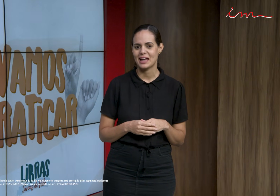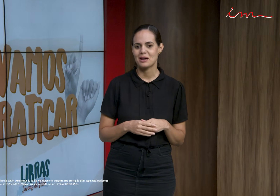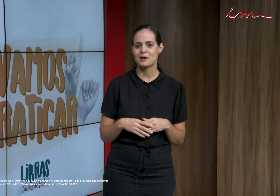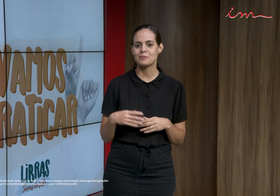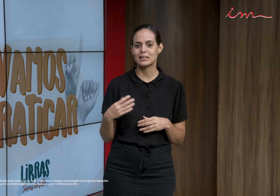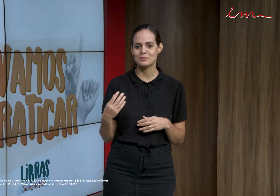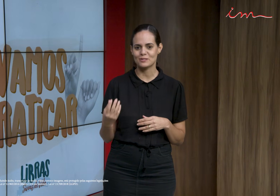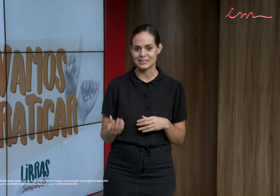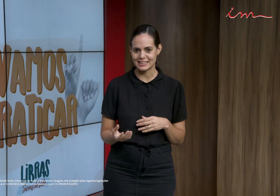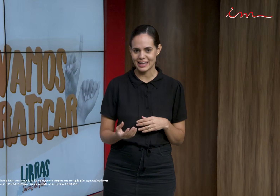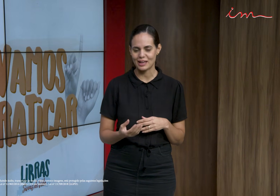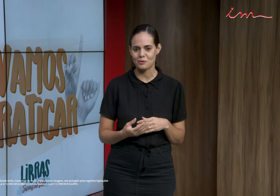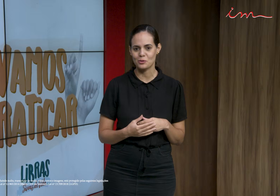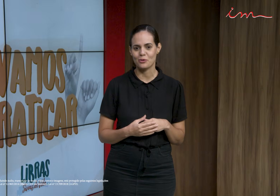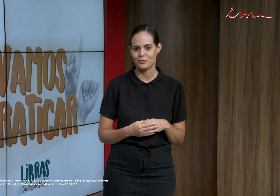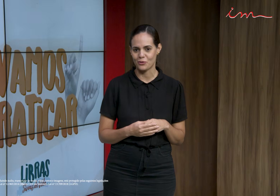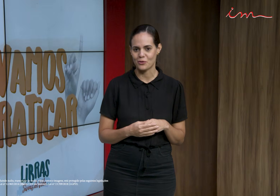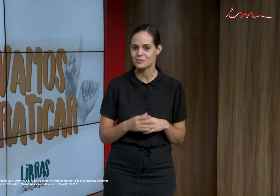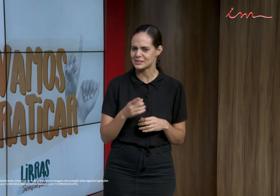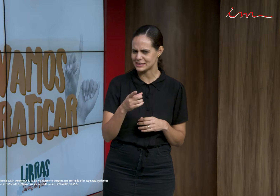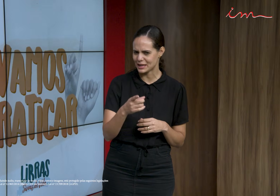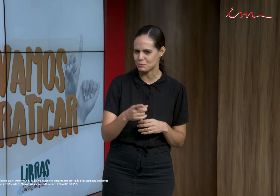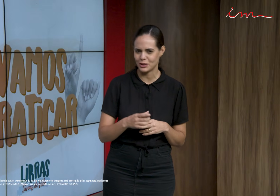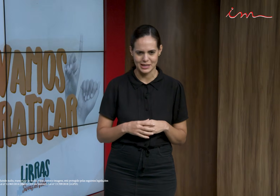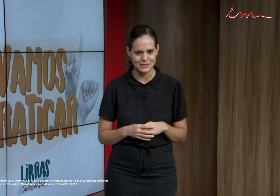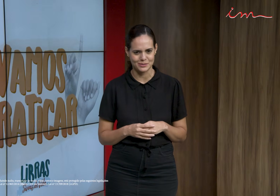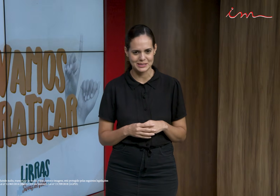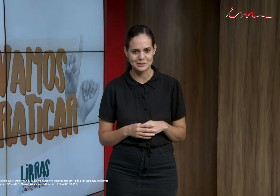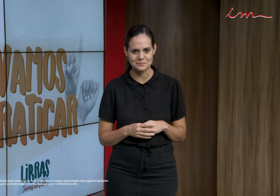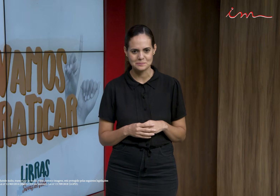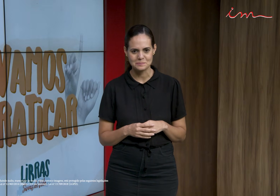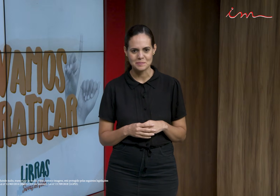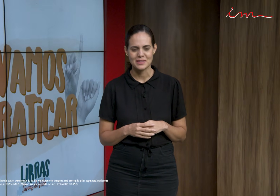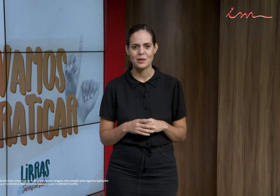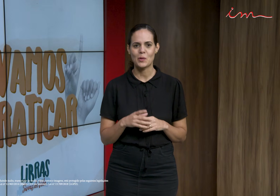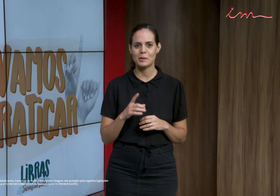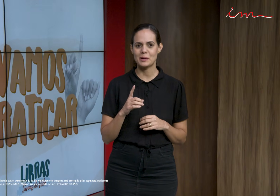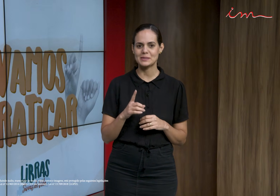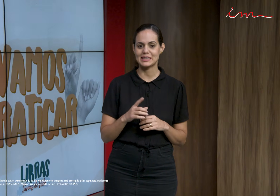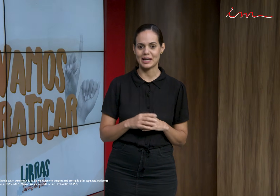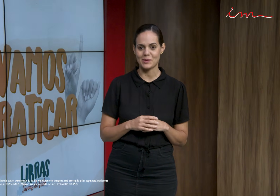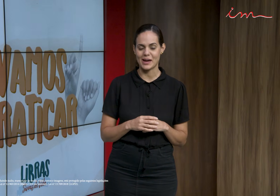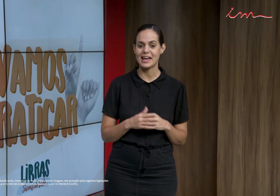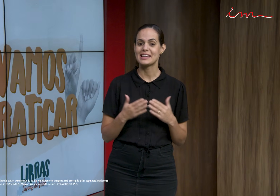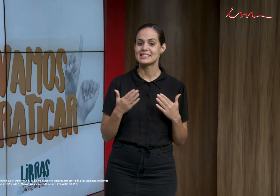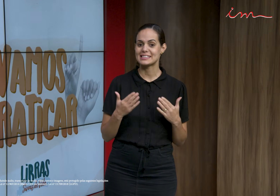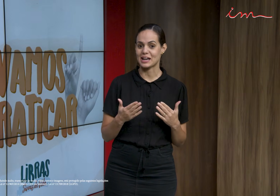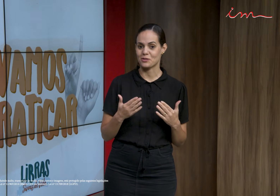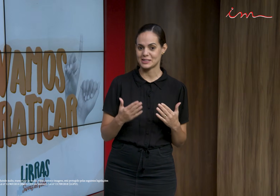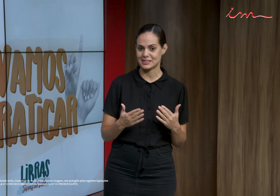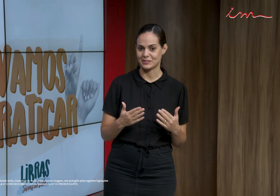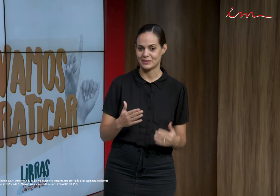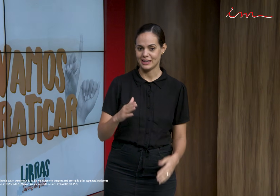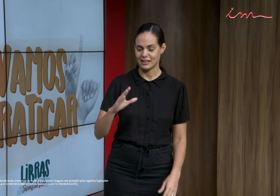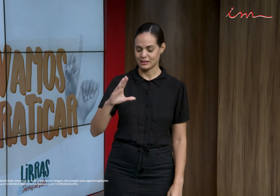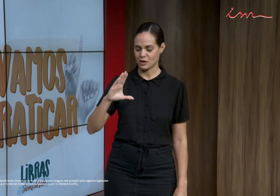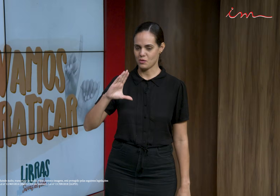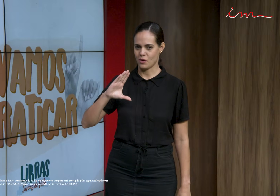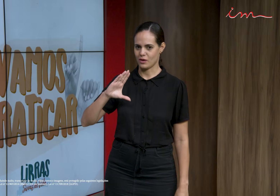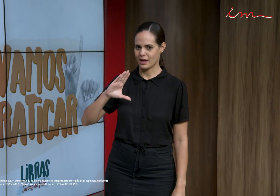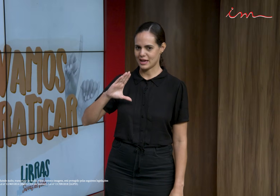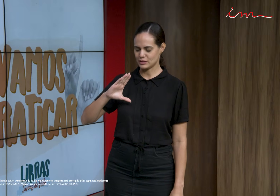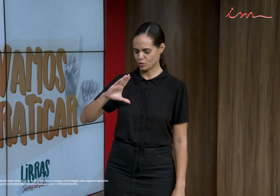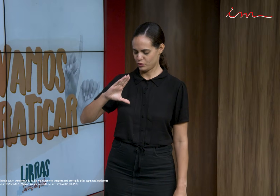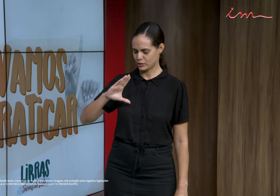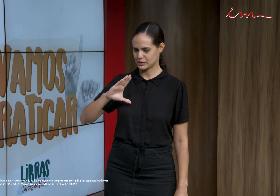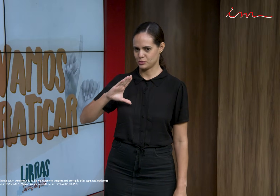salvação. Para podermos fazer o louvor, você sabe o que é salvação? O primeiro sinal é salvação.